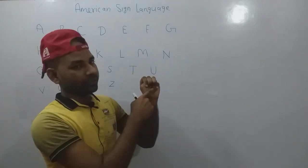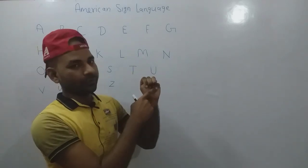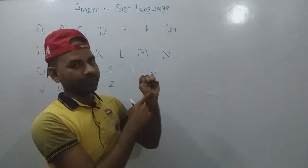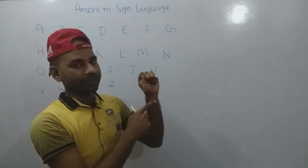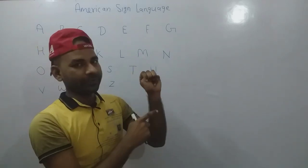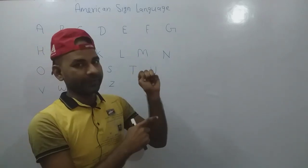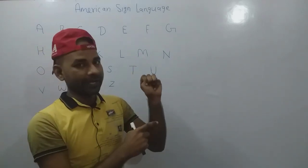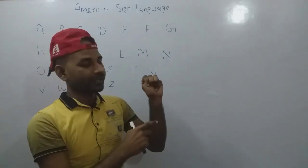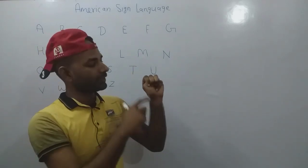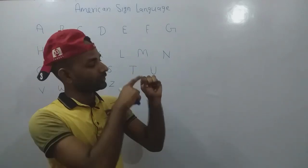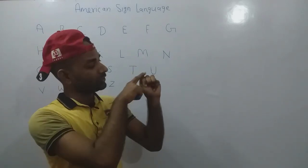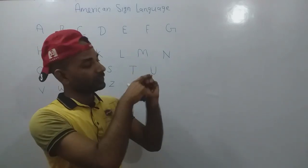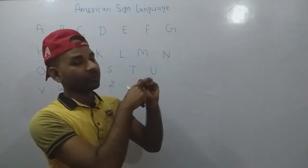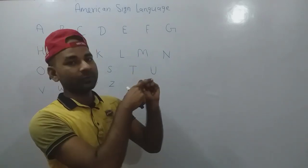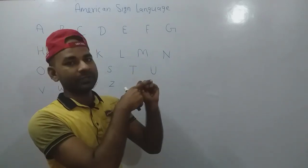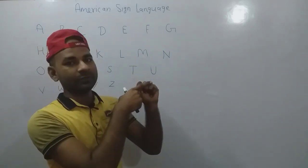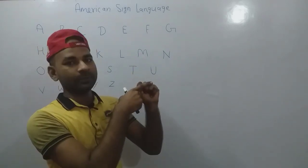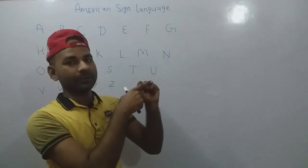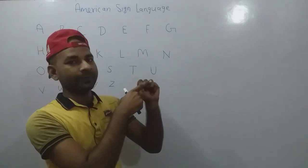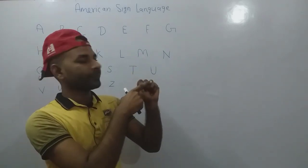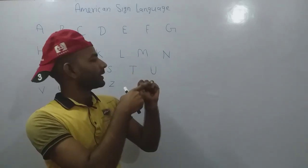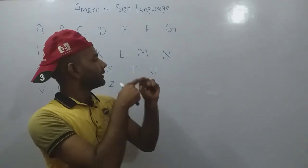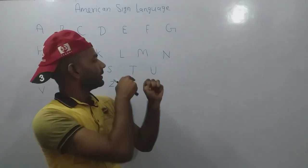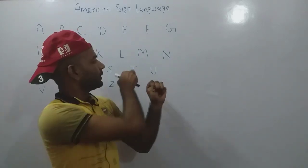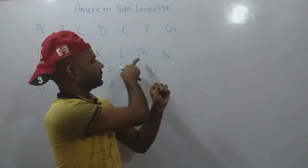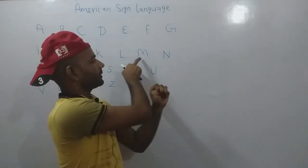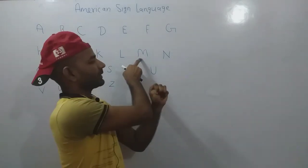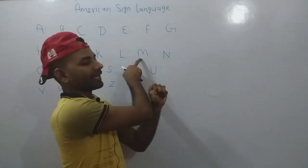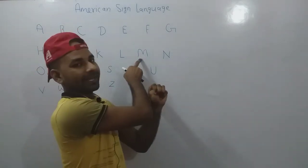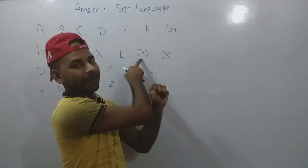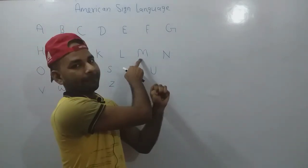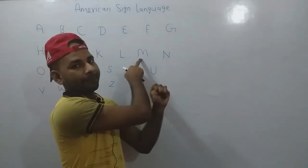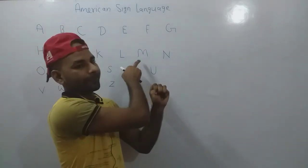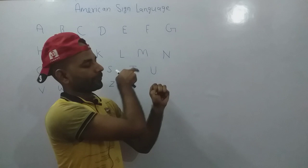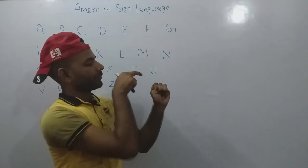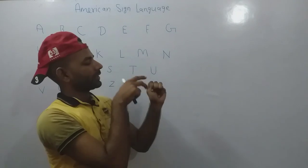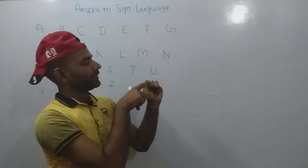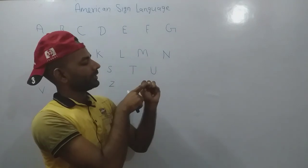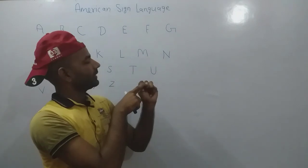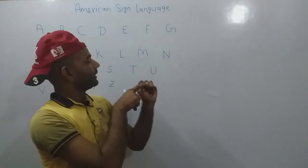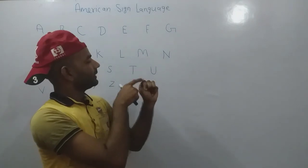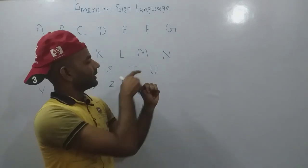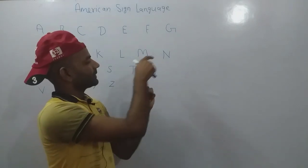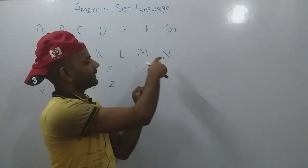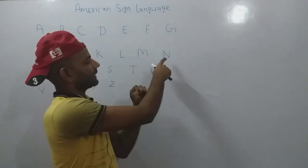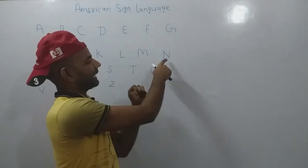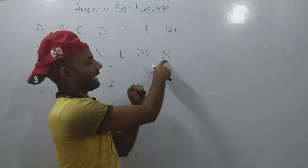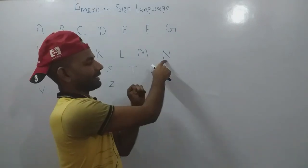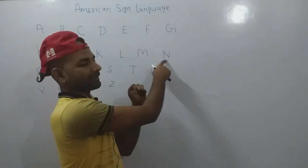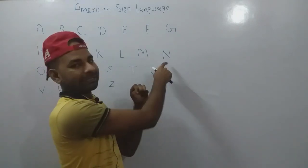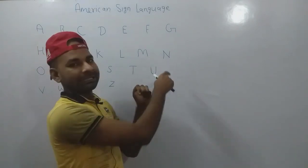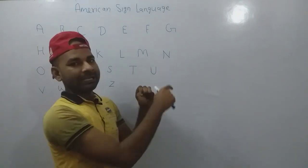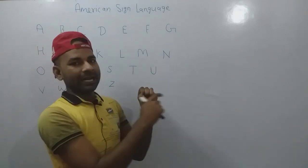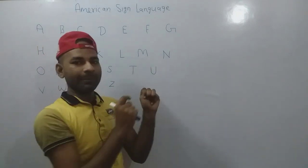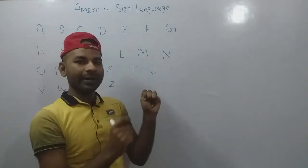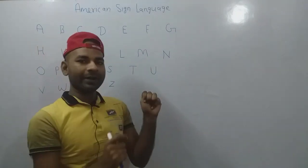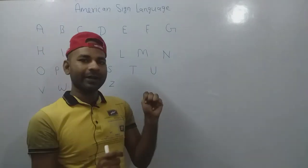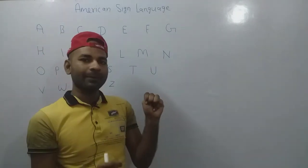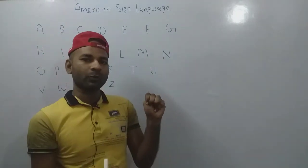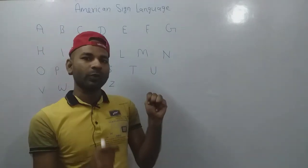होती हैं। याद रखिए 3 उंगली होती है इसके ऊपर, और इससे बनता है M। ठीक, अब इसके आगे M। अब अगर आपको